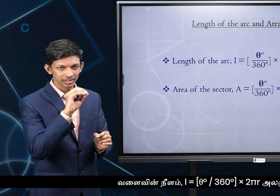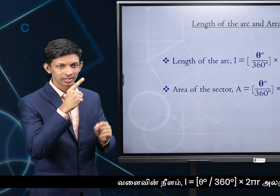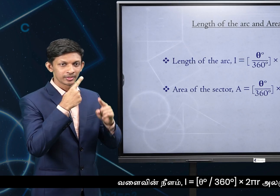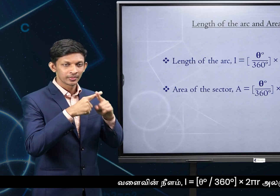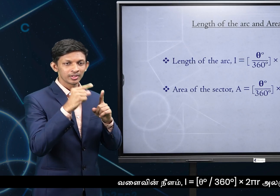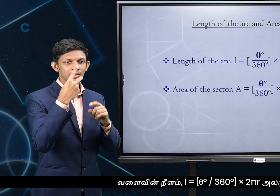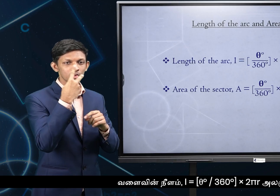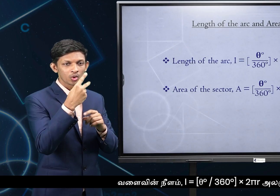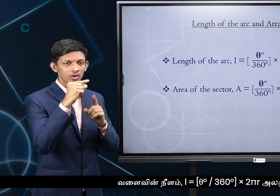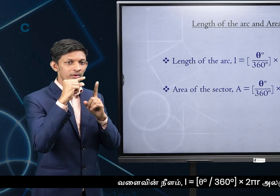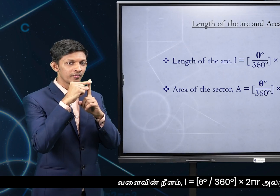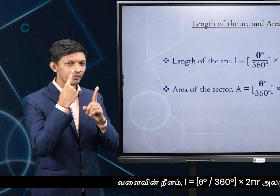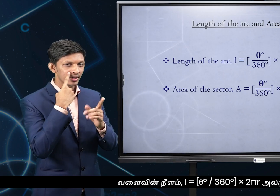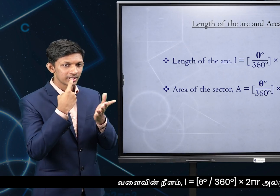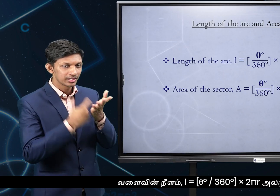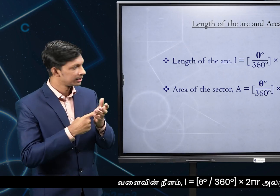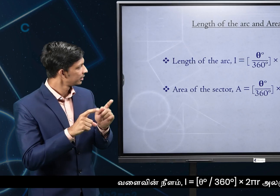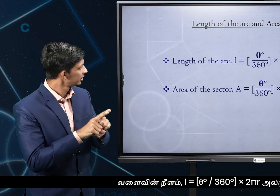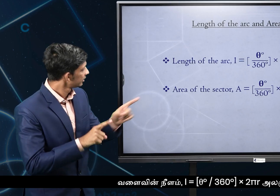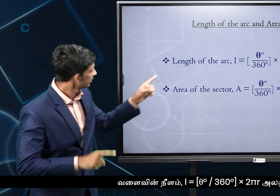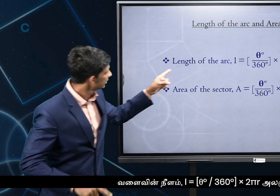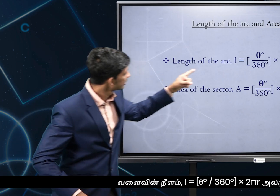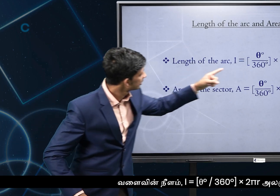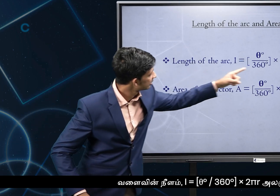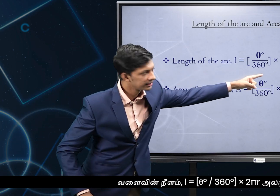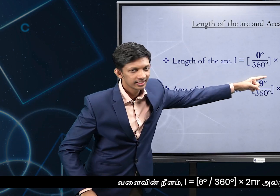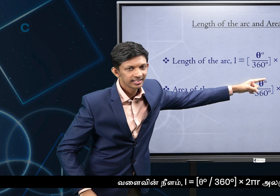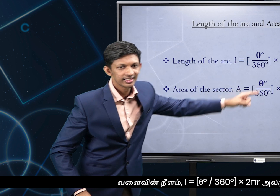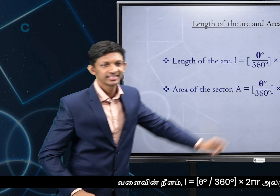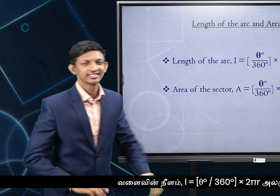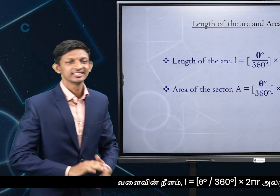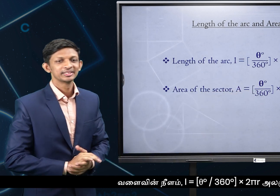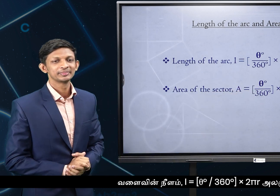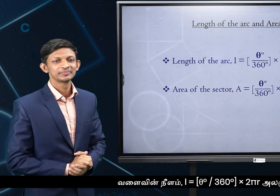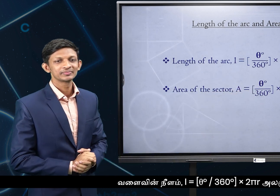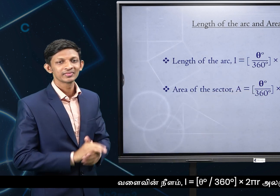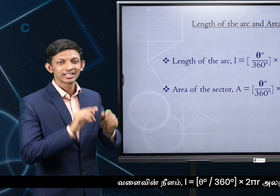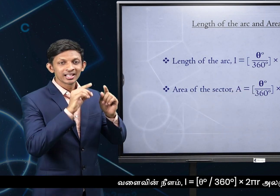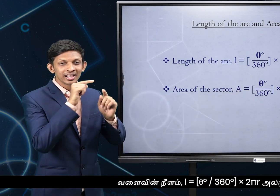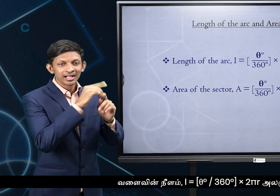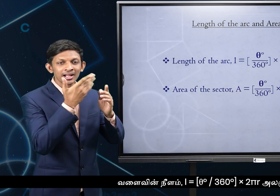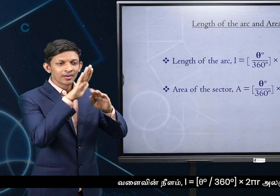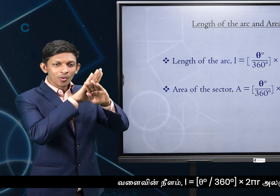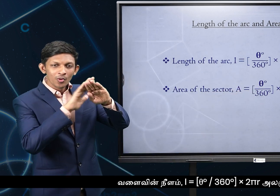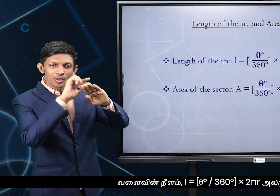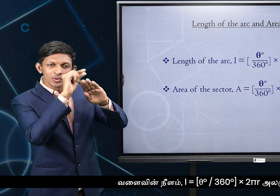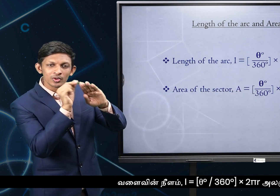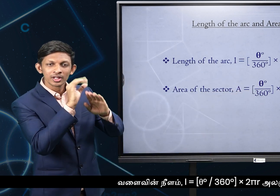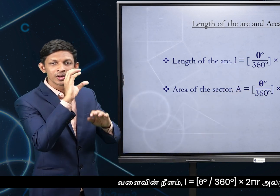L ஈடு சதுர அடைப்புக்குறிக்குள் தீட்டா டிகிரி கீழ் 360° பெருக்கல் 2 பை